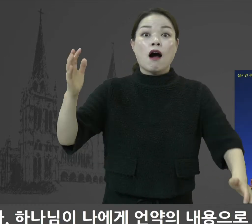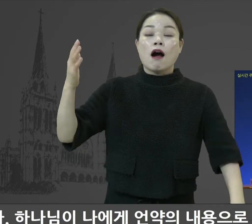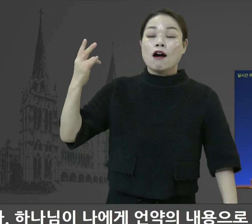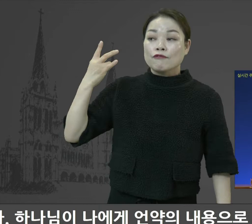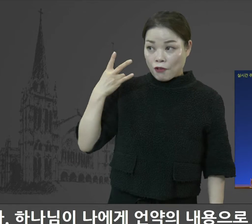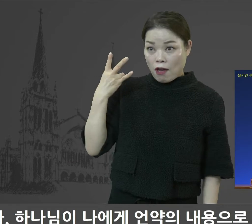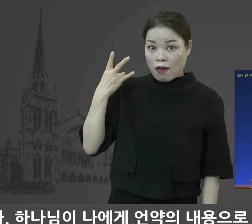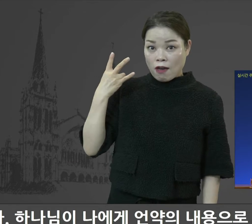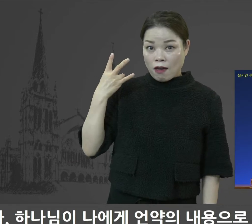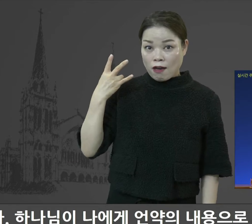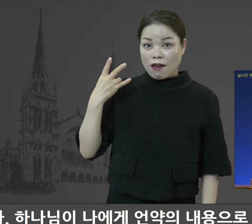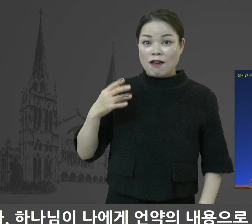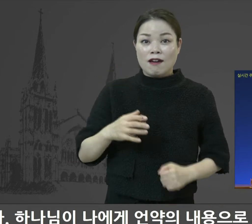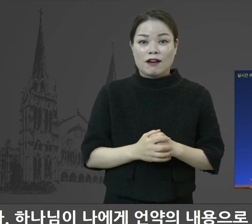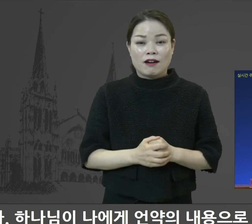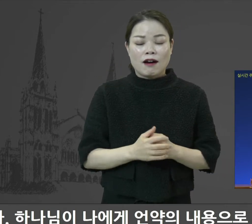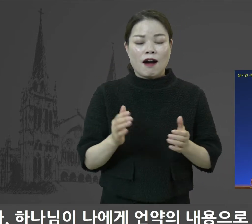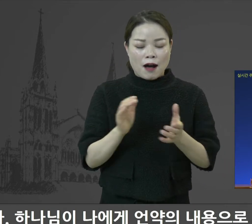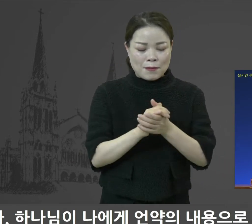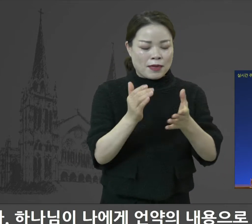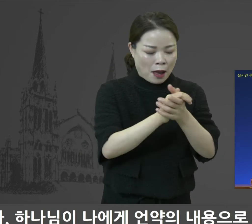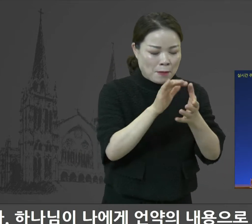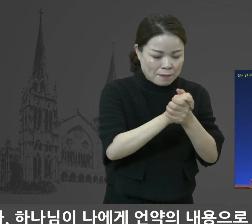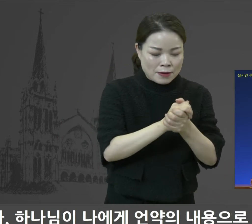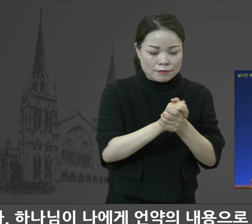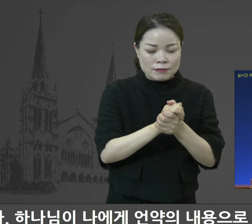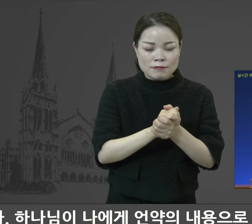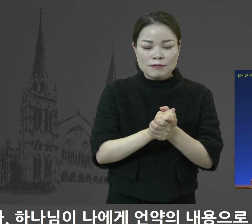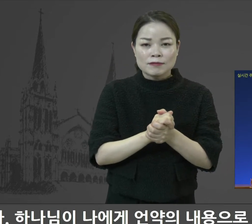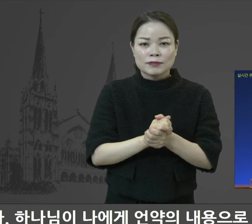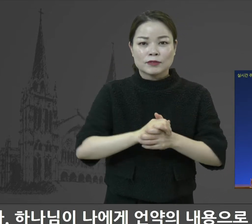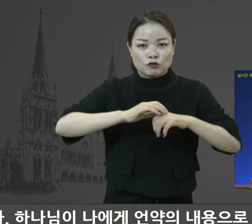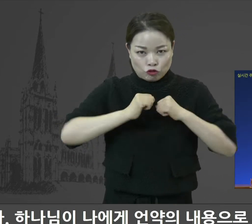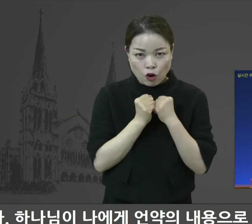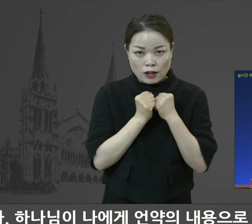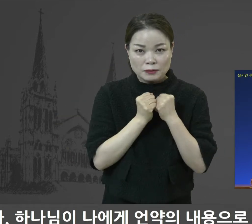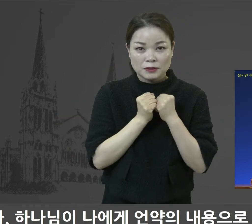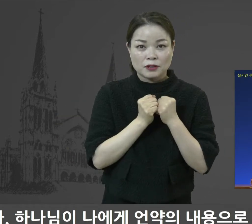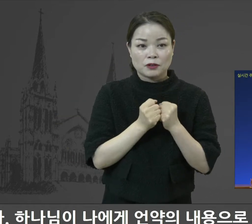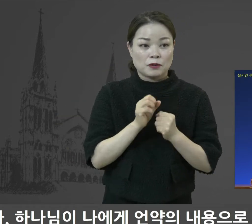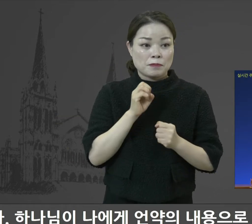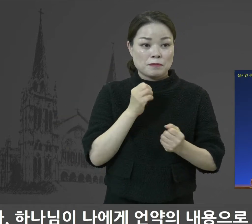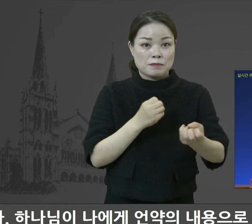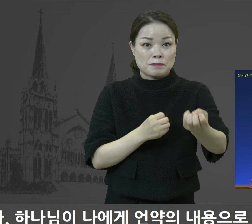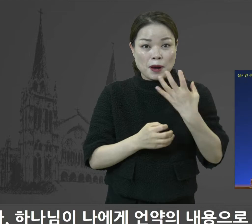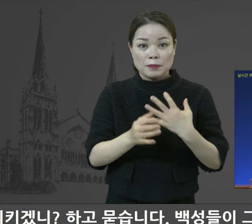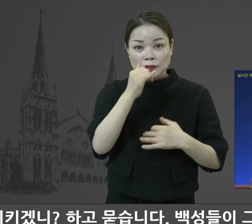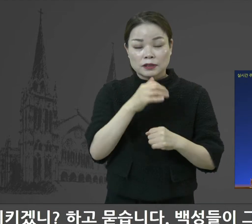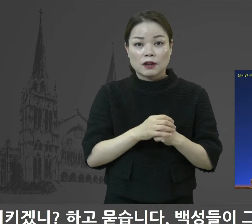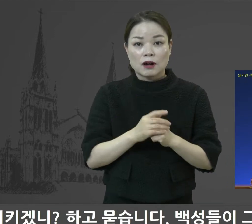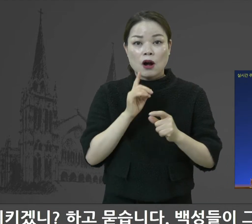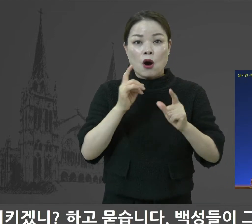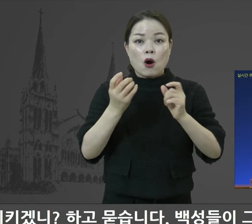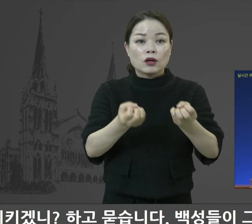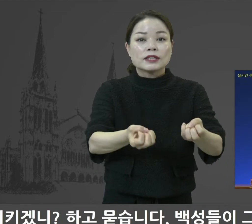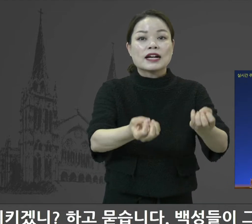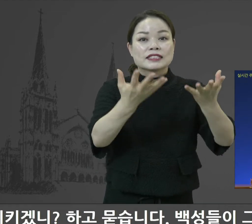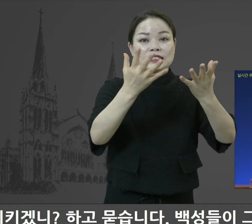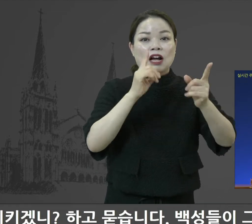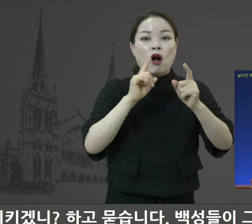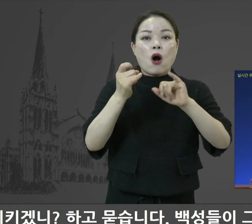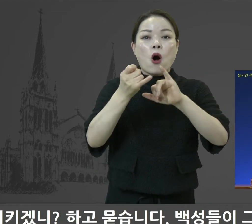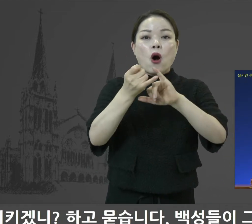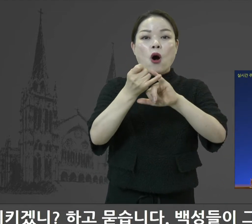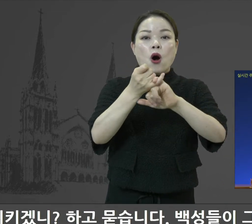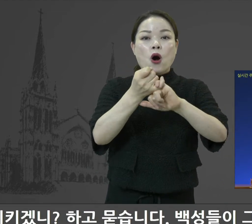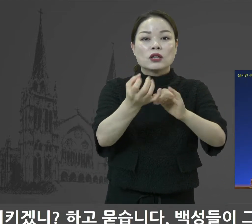그러겠습니다, 우리로 말하면 아멘 아멘 아멘, 이렇게 답을 한 겁니다. 그리고 언약식을 합니다. 자,